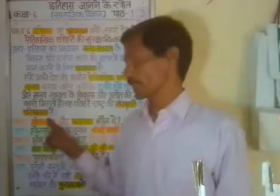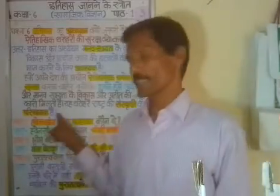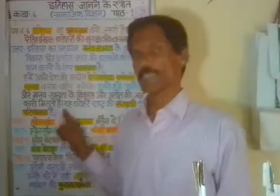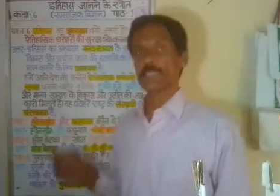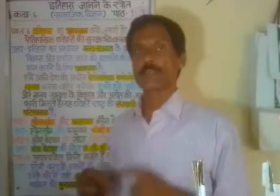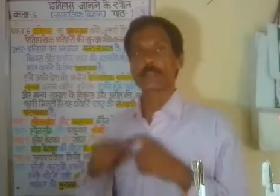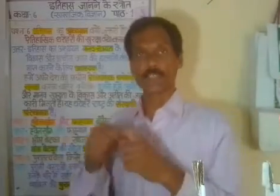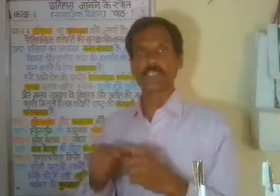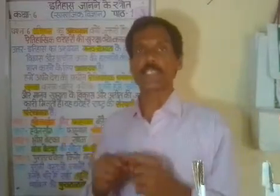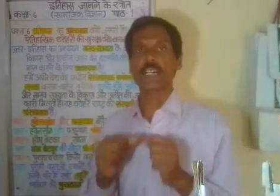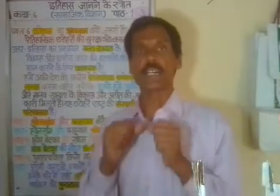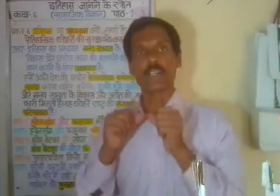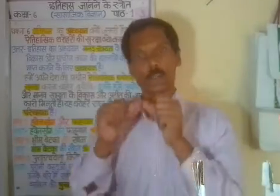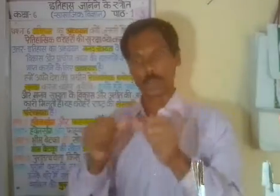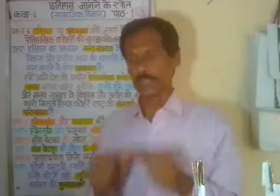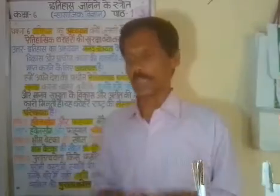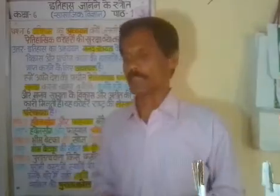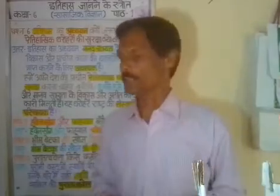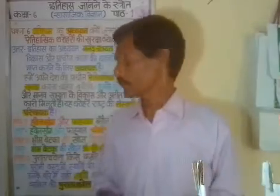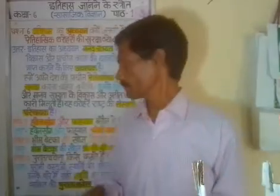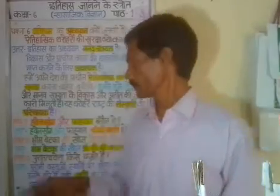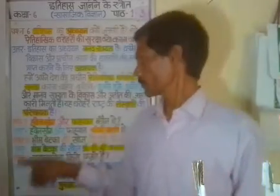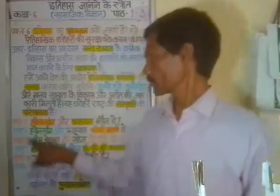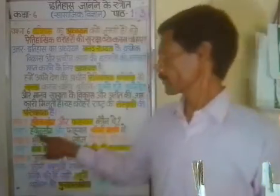इस प्रश्न का उत्तर,